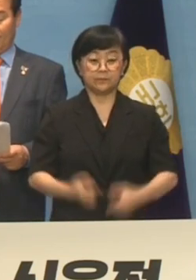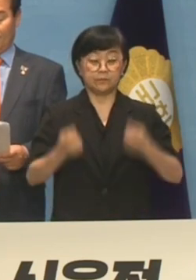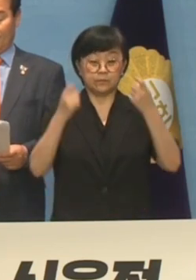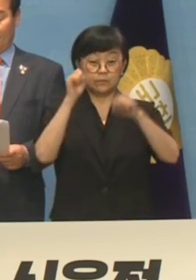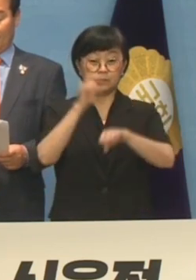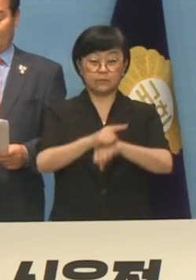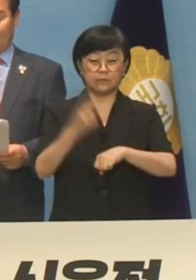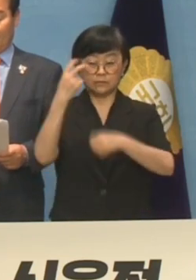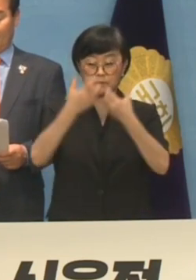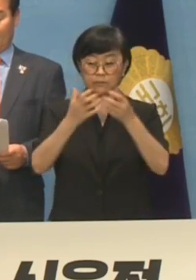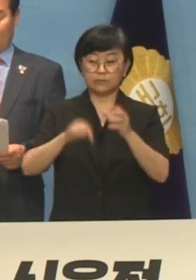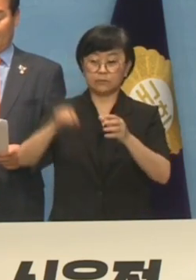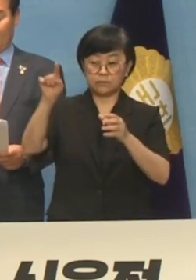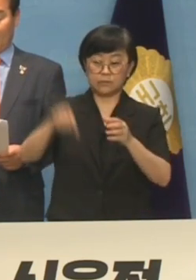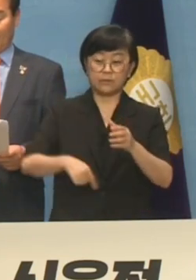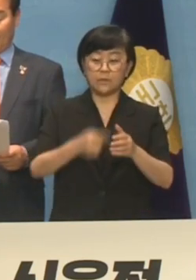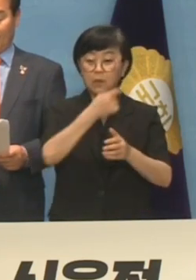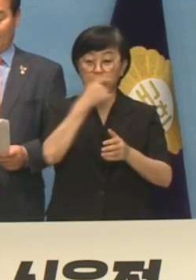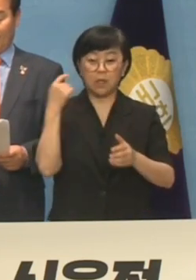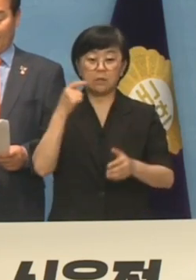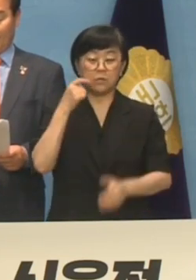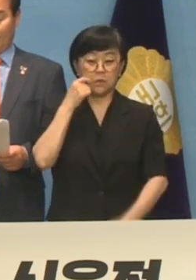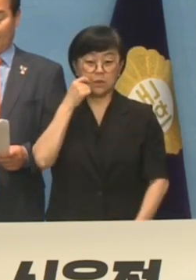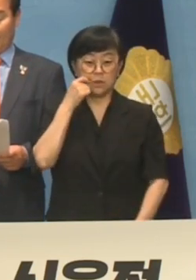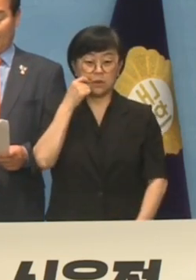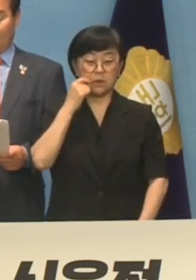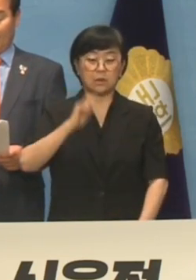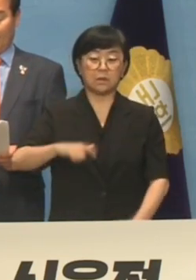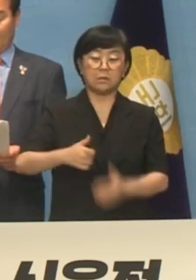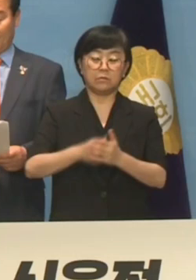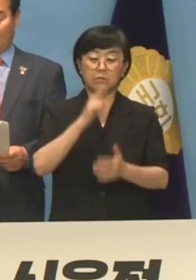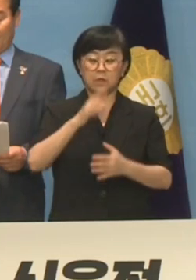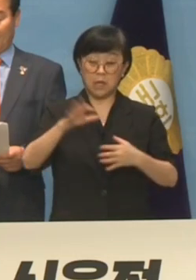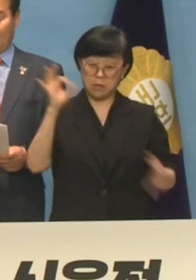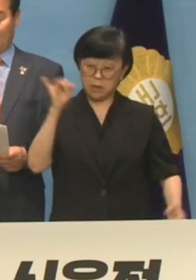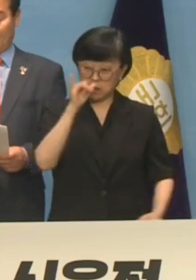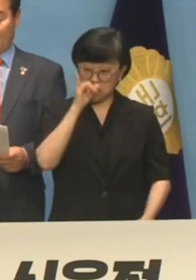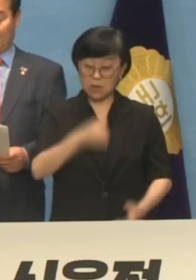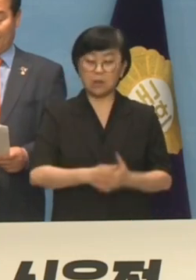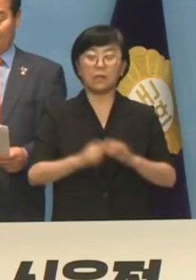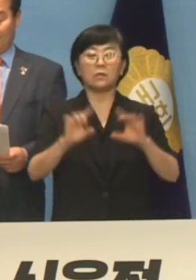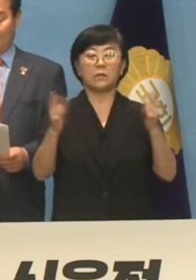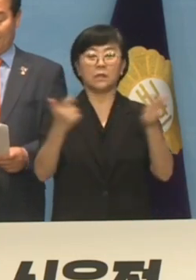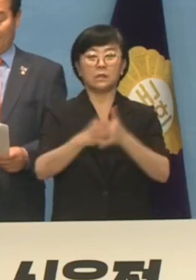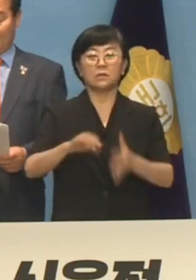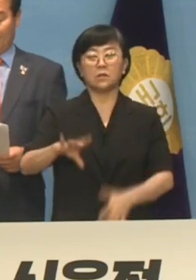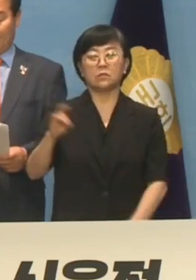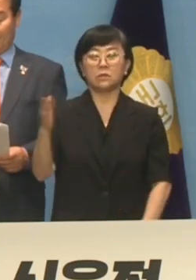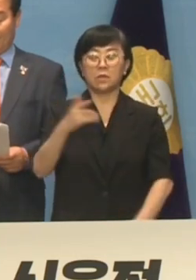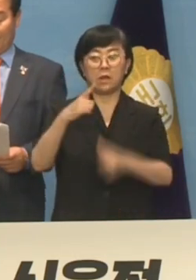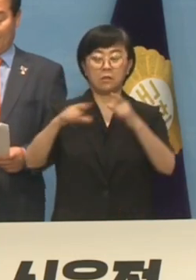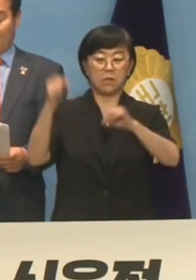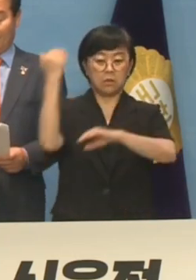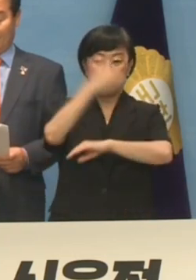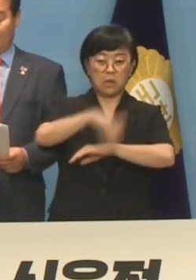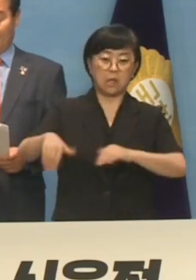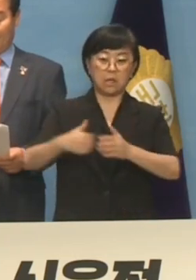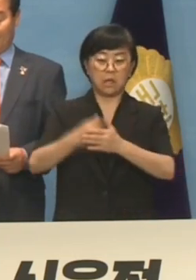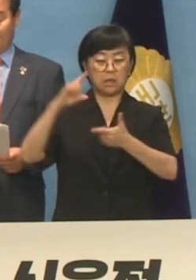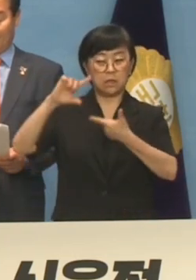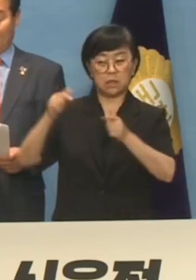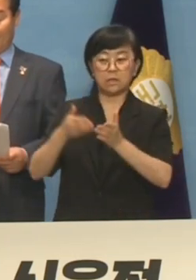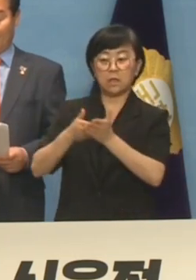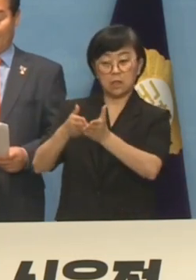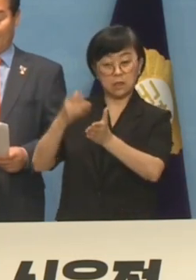관광성 시찰단만으로는 사실을 알 수 없어 가만히 있는 것입니까? 아니면 애초에 일본의 계획에